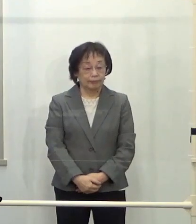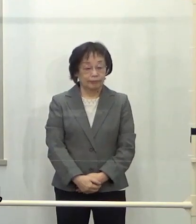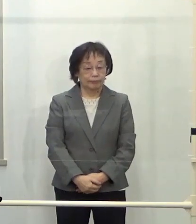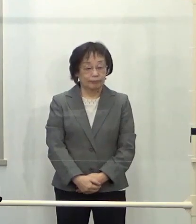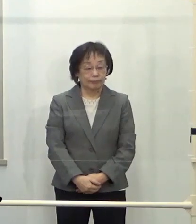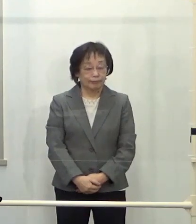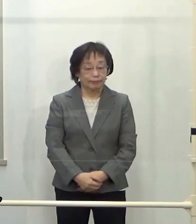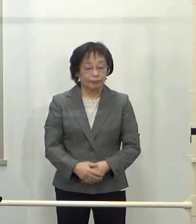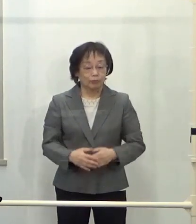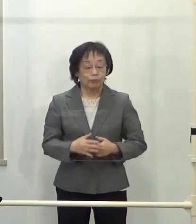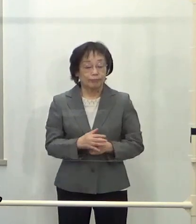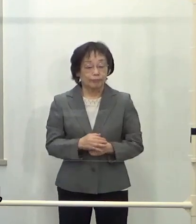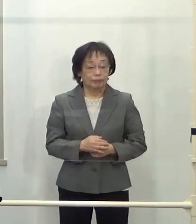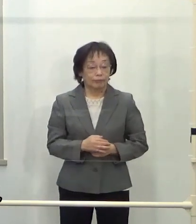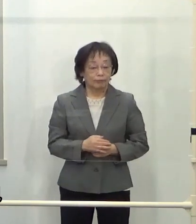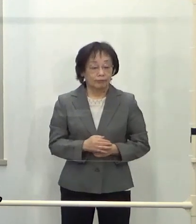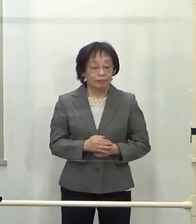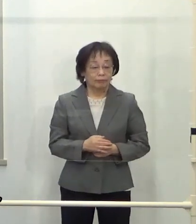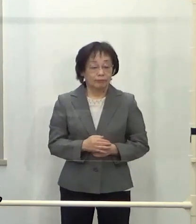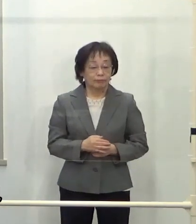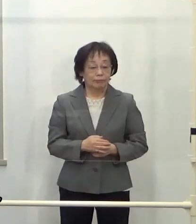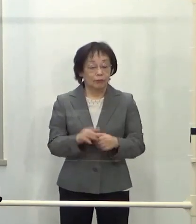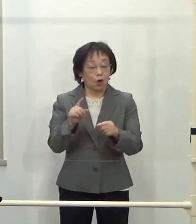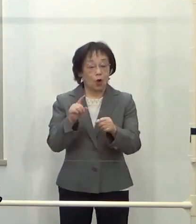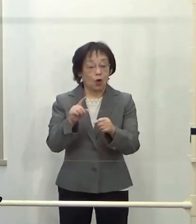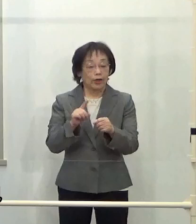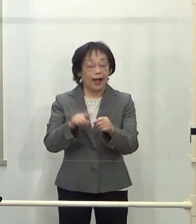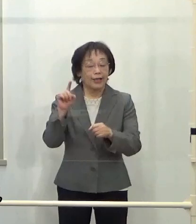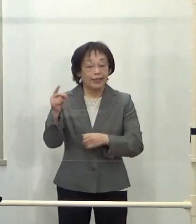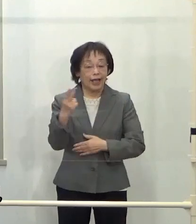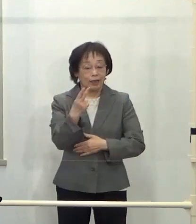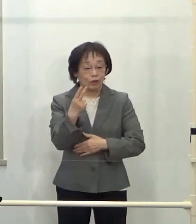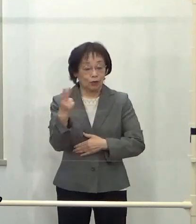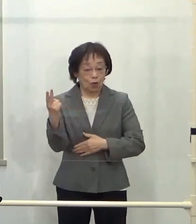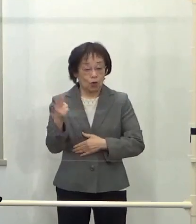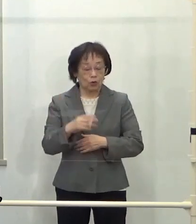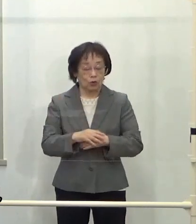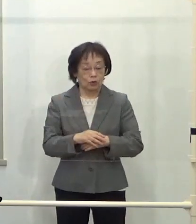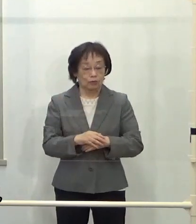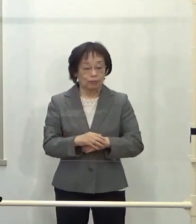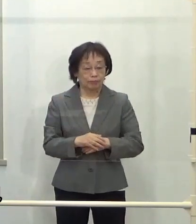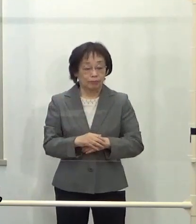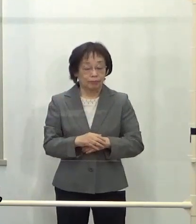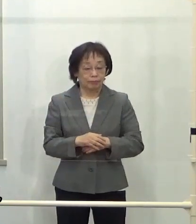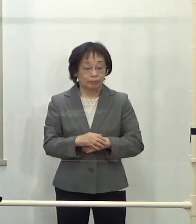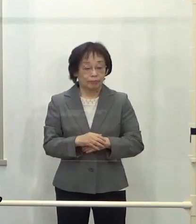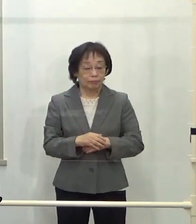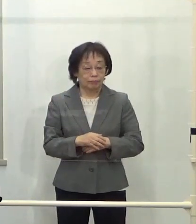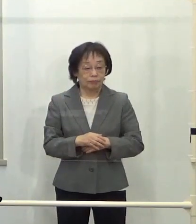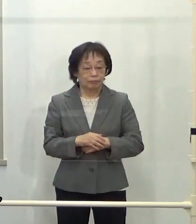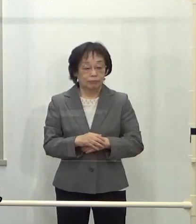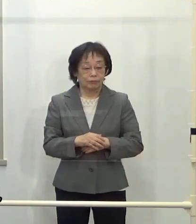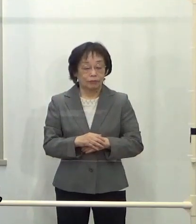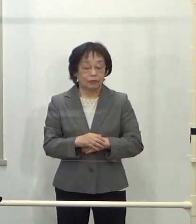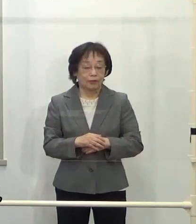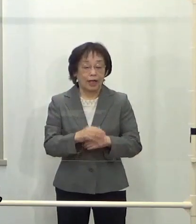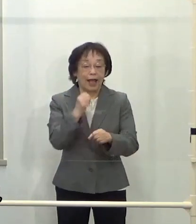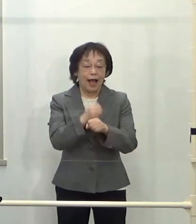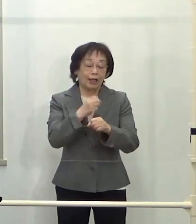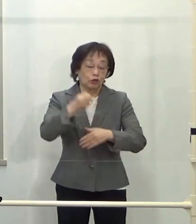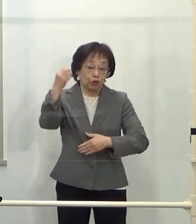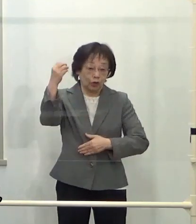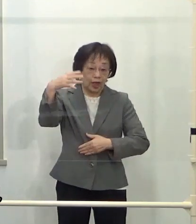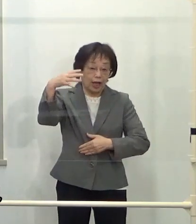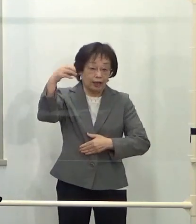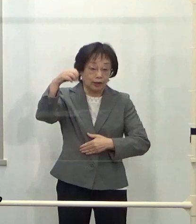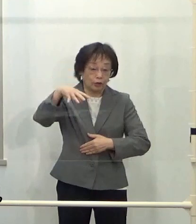朝日新聞の情報です。来年度の約200施設については、 ゴミ発電量、バイオマス発電